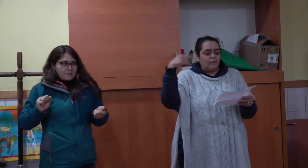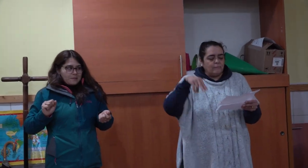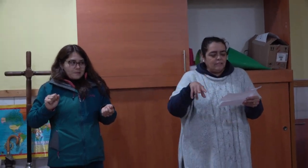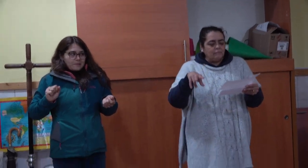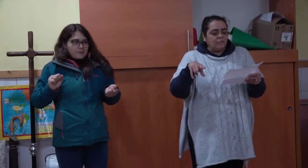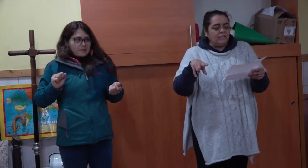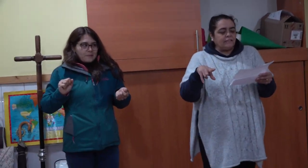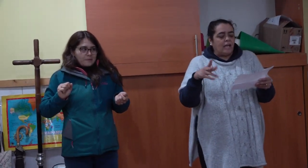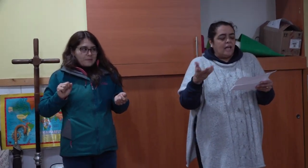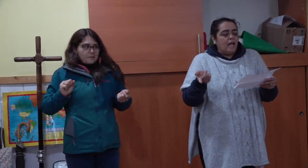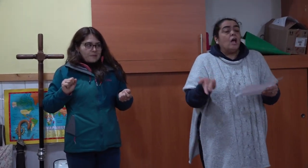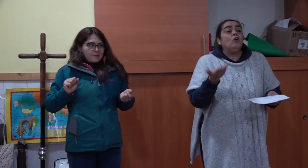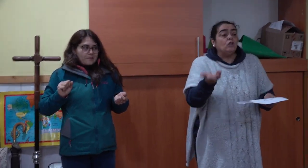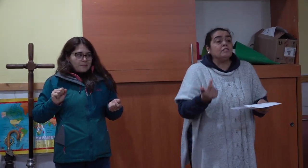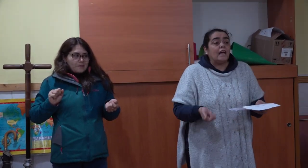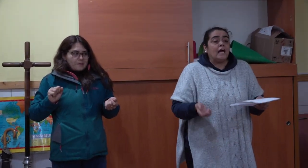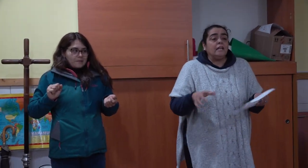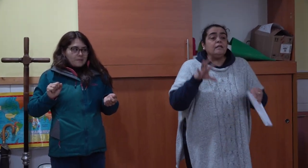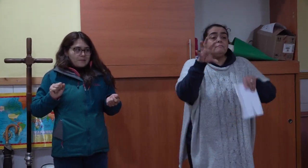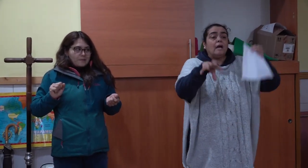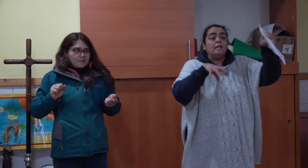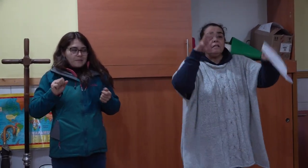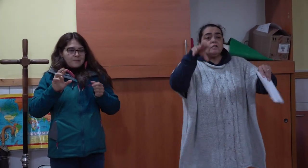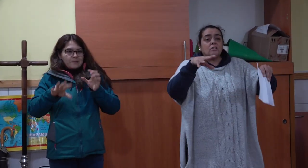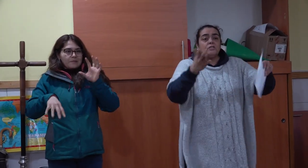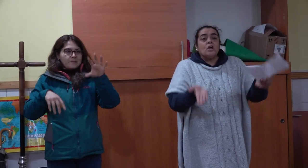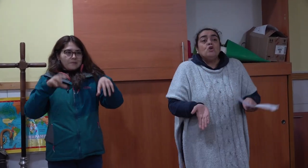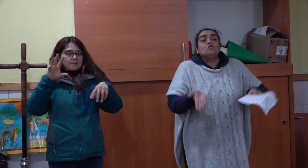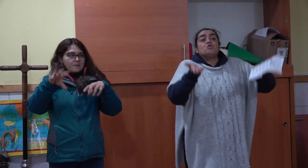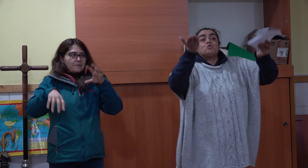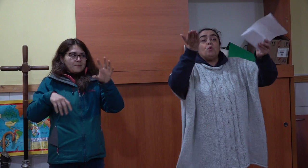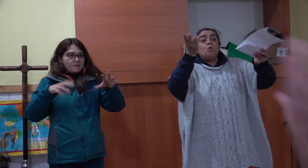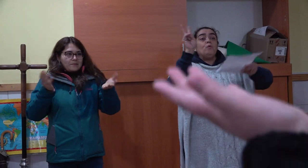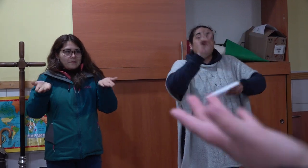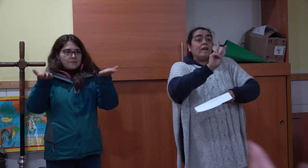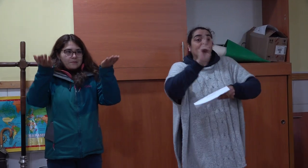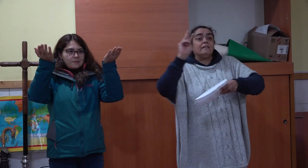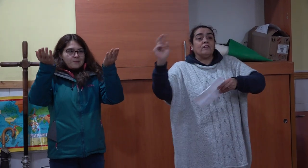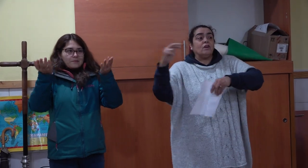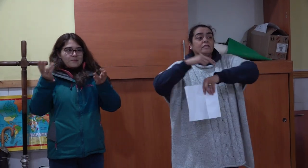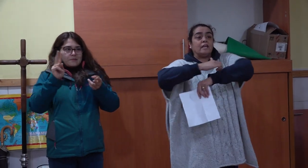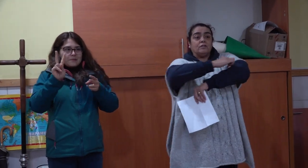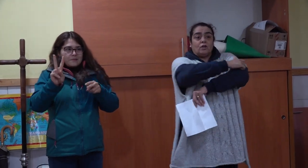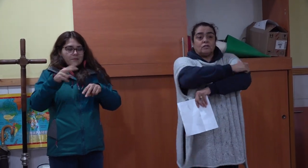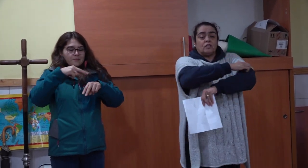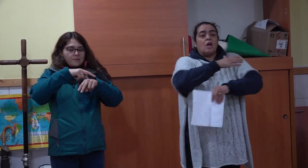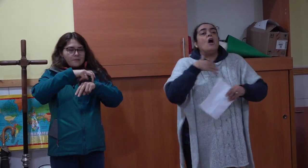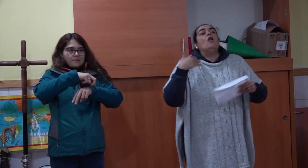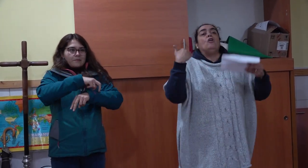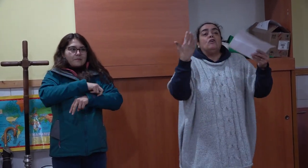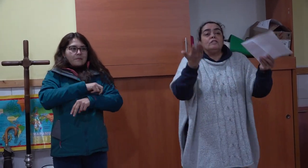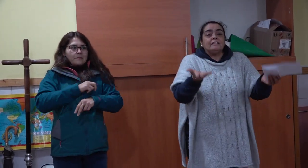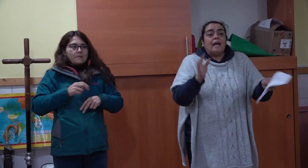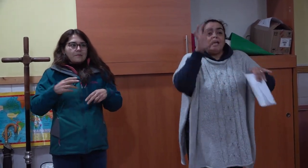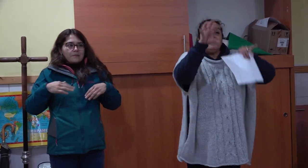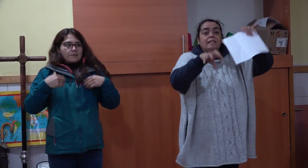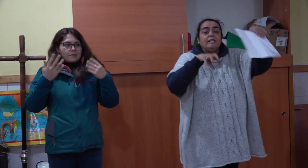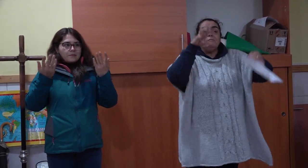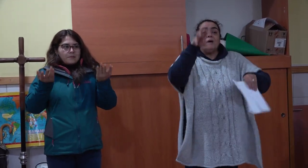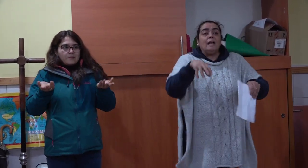De nuevo repetimos, dice, los animalitos suben de dos en dos.